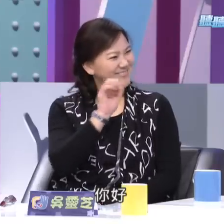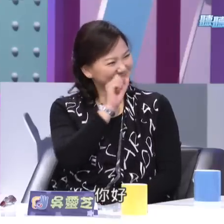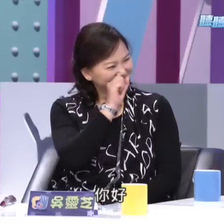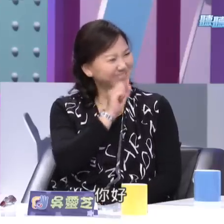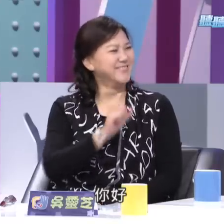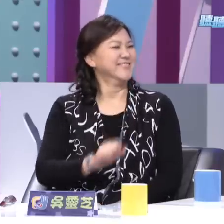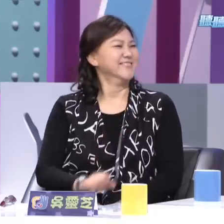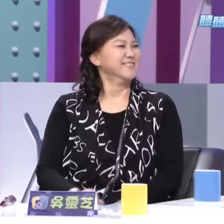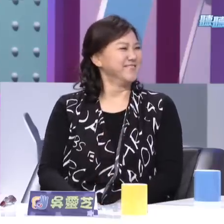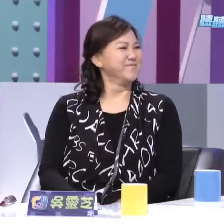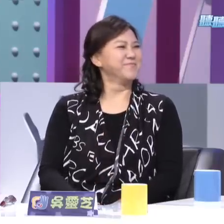好。